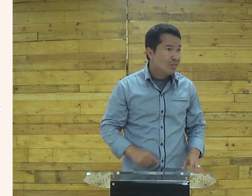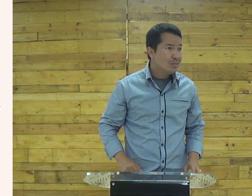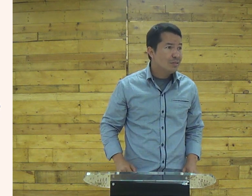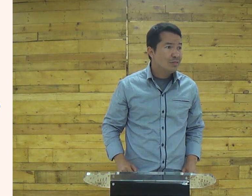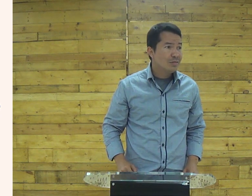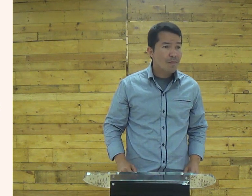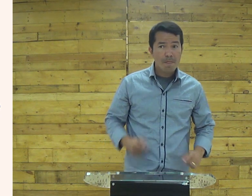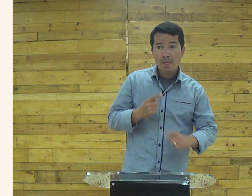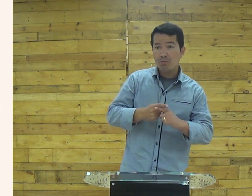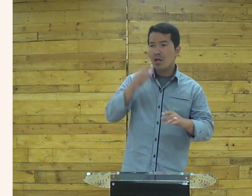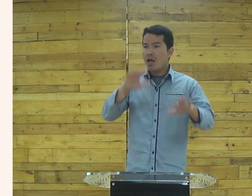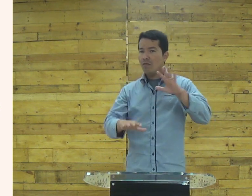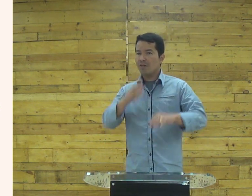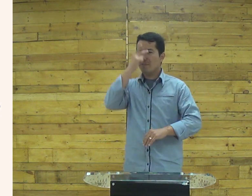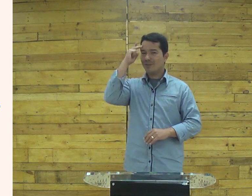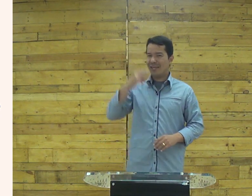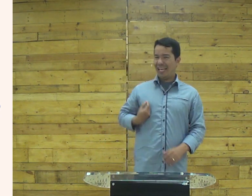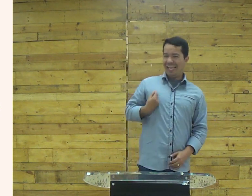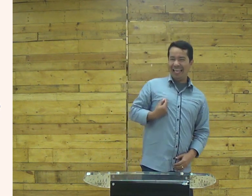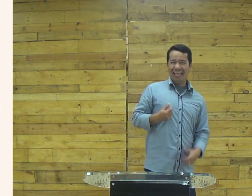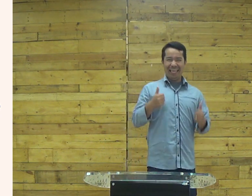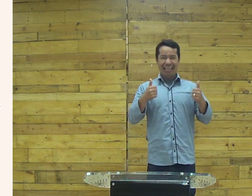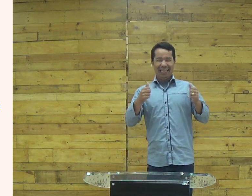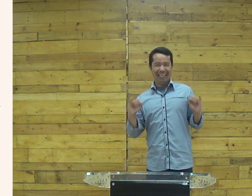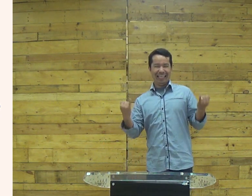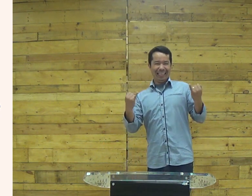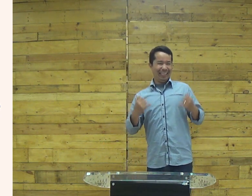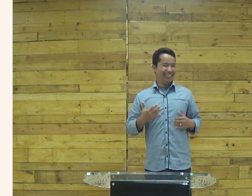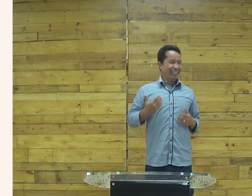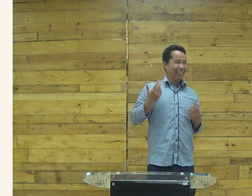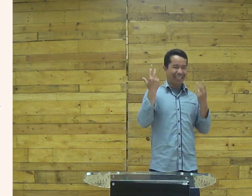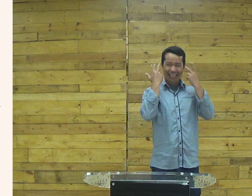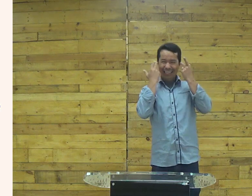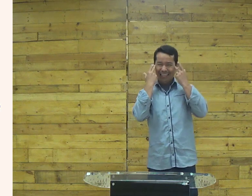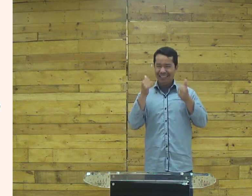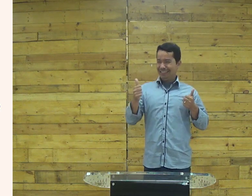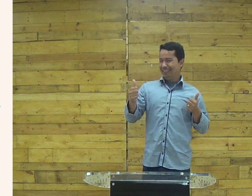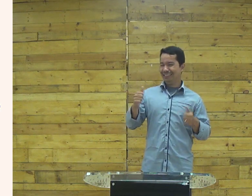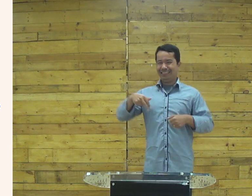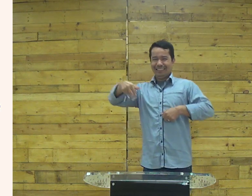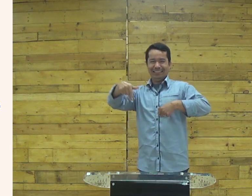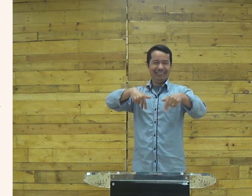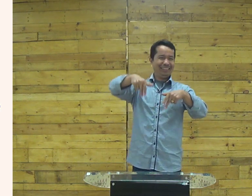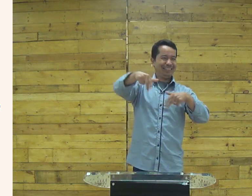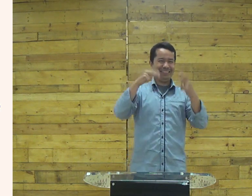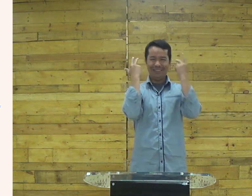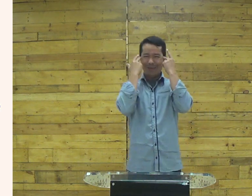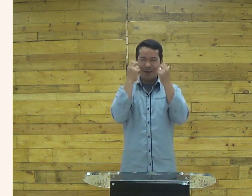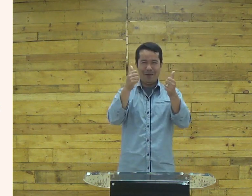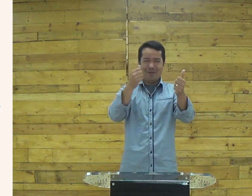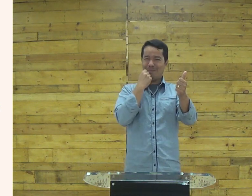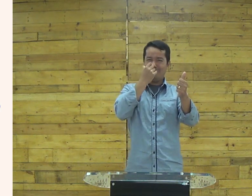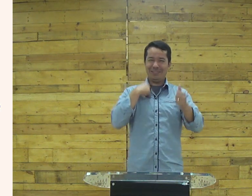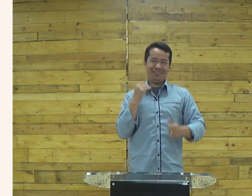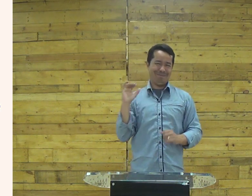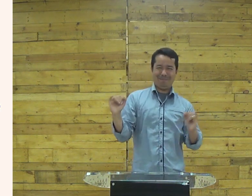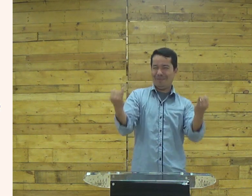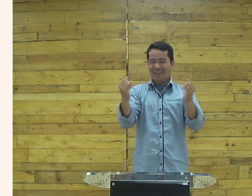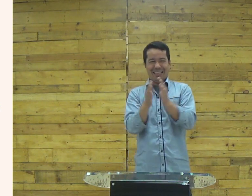é verdade? Porque muitas vezes a pessoa está ali, tudo bem com a minha vida, tudo normal, vivendo